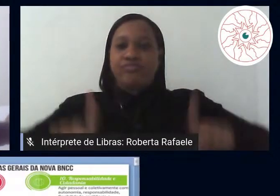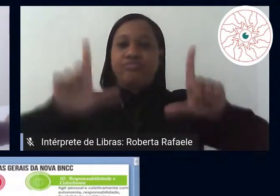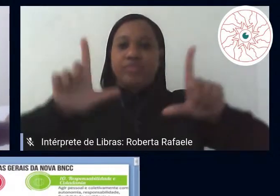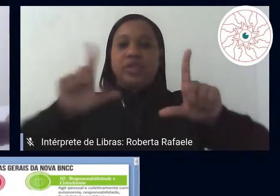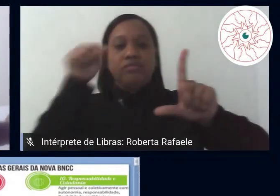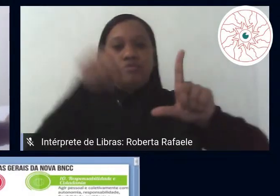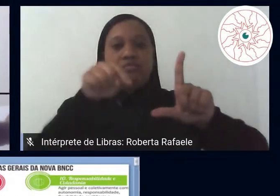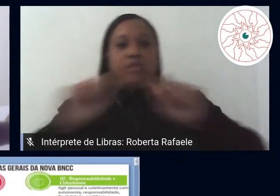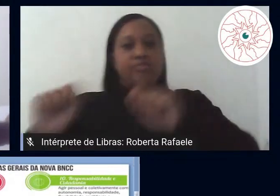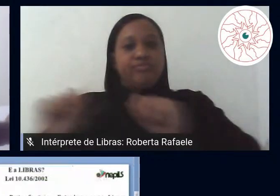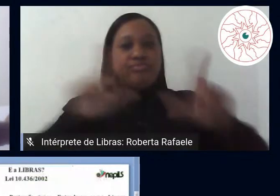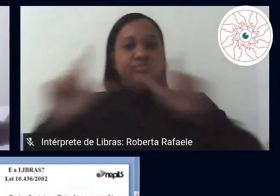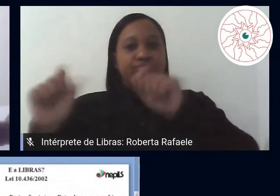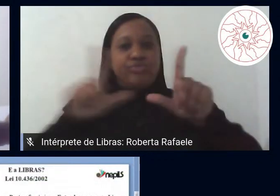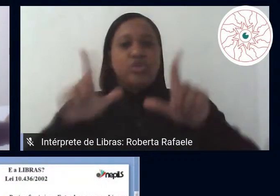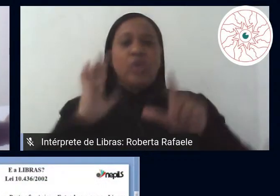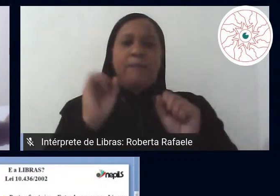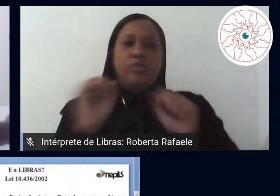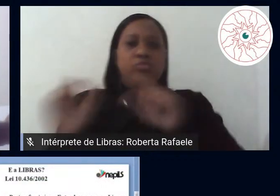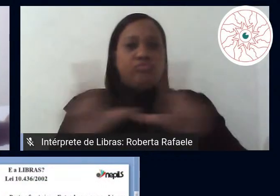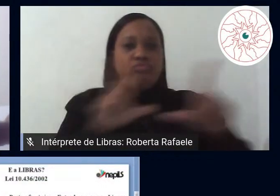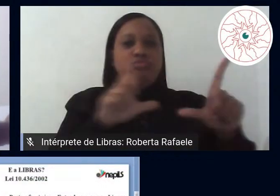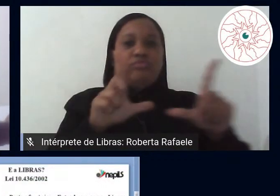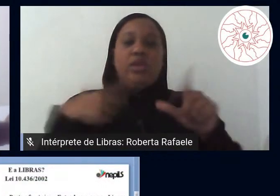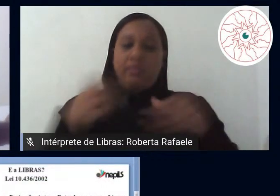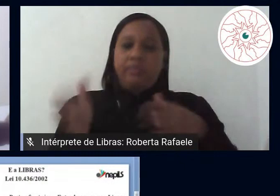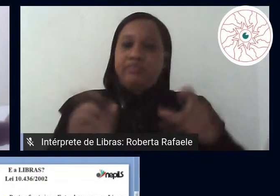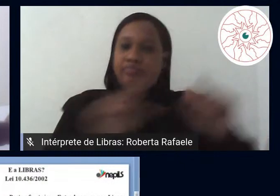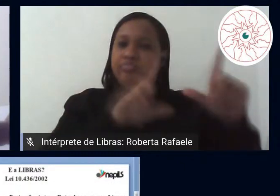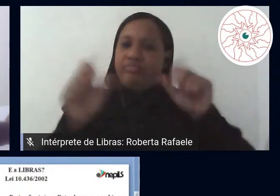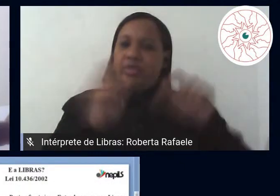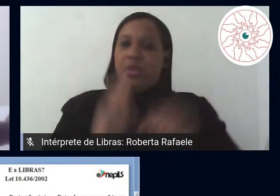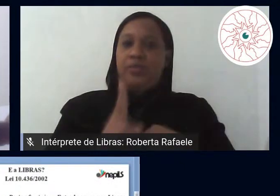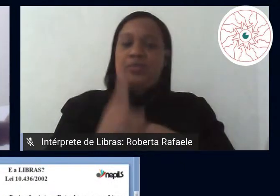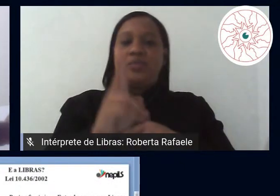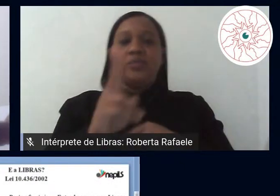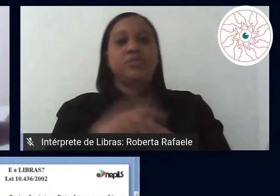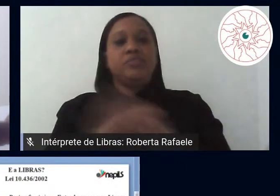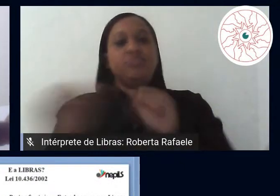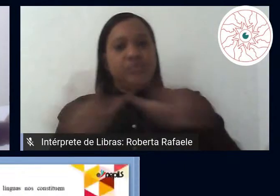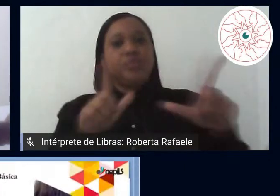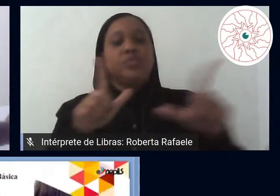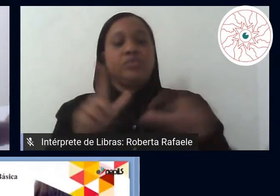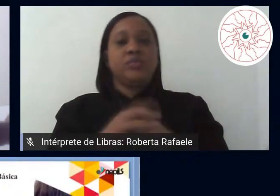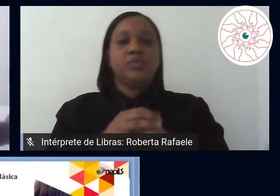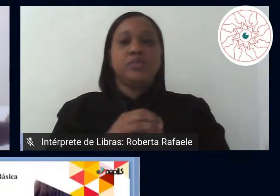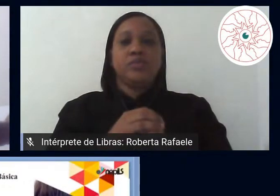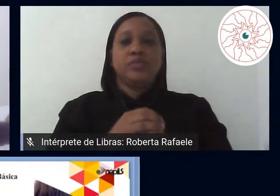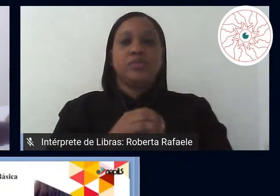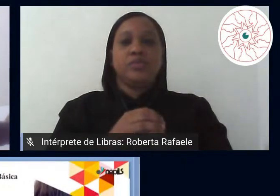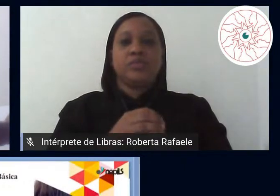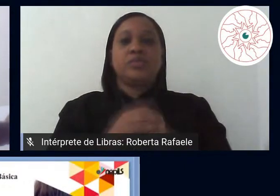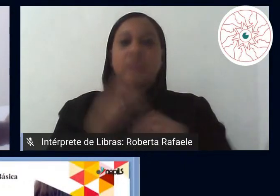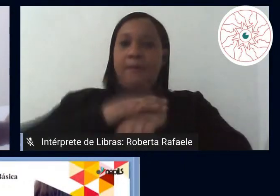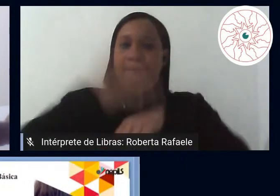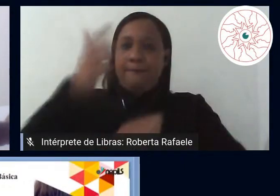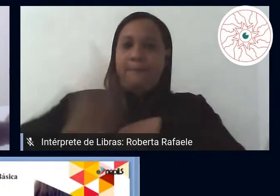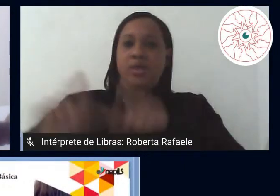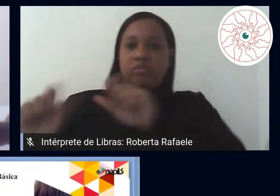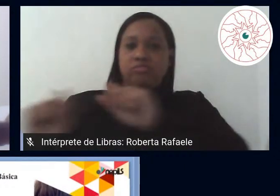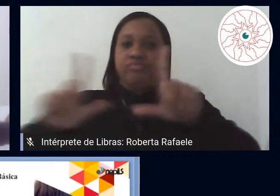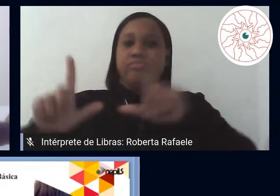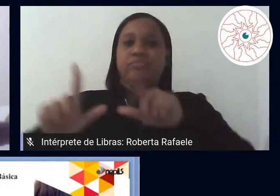eu já tô bem mais além disso aí. Pode ir passando. Eh, pode ir mais um. Pode